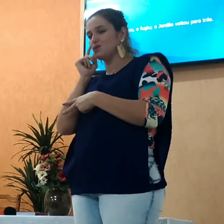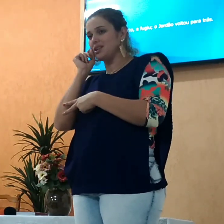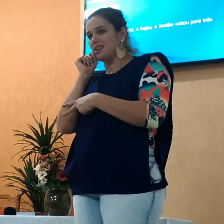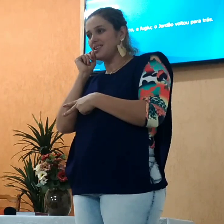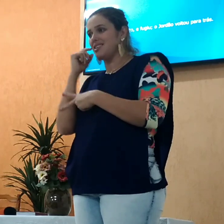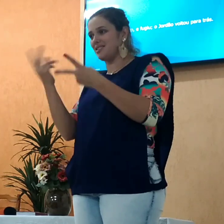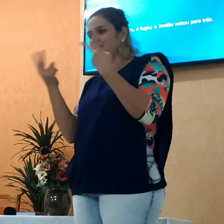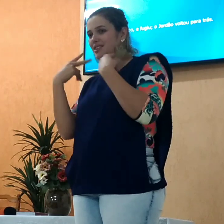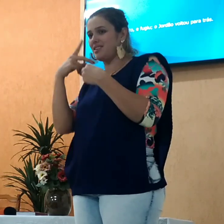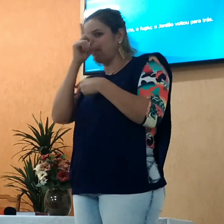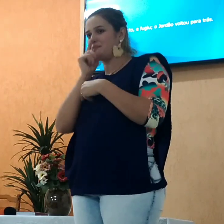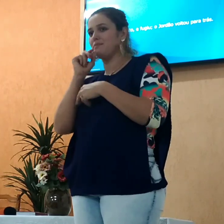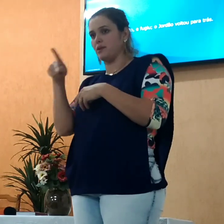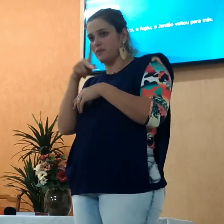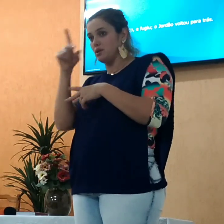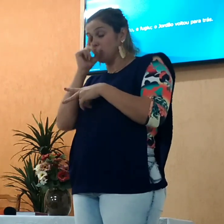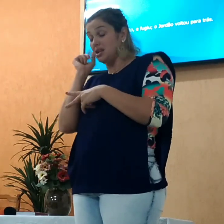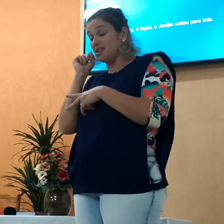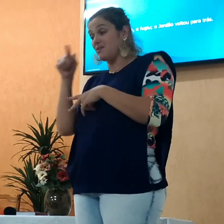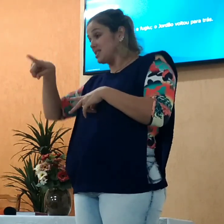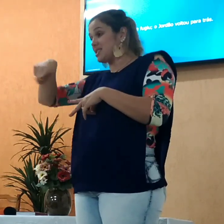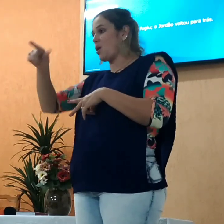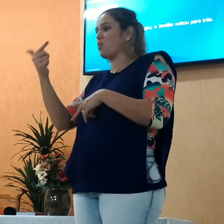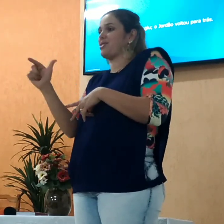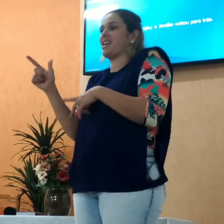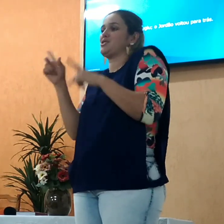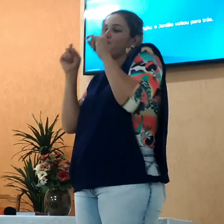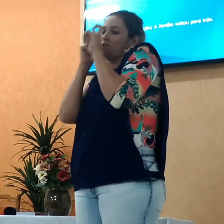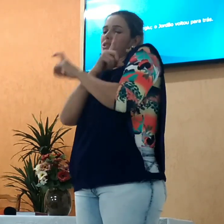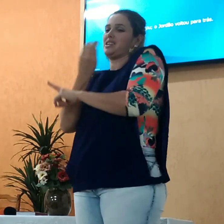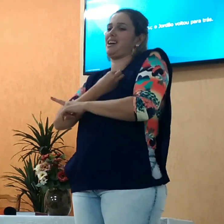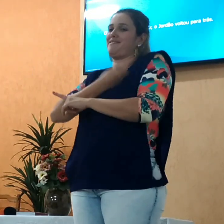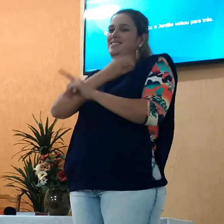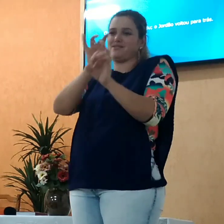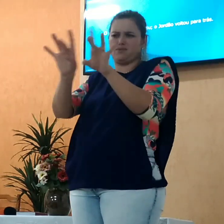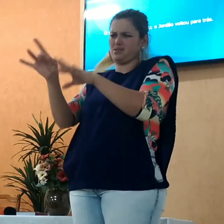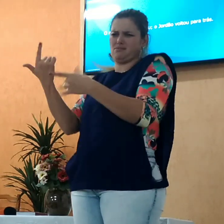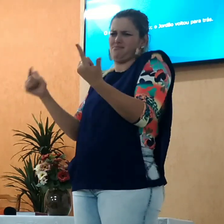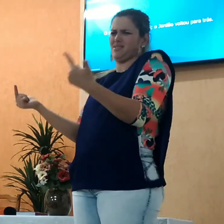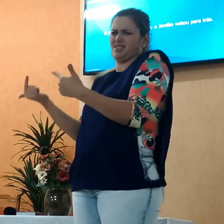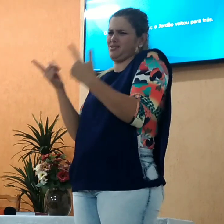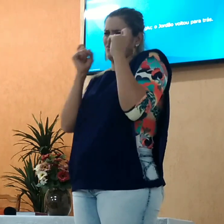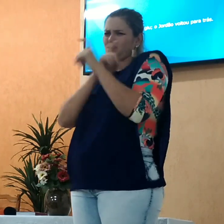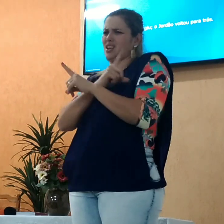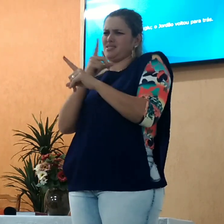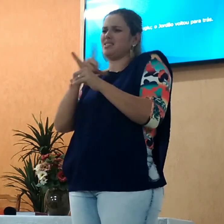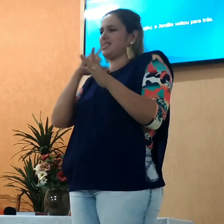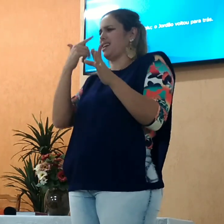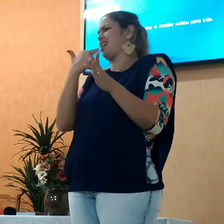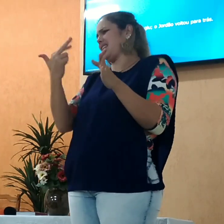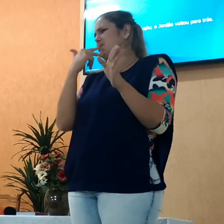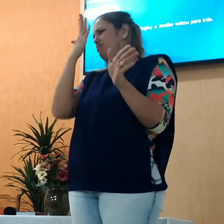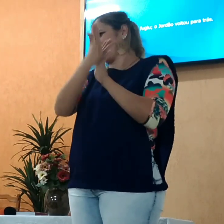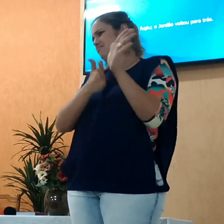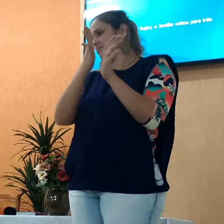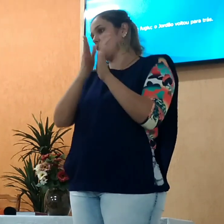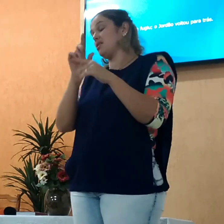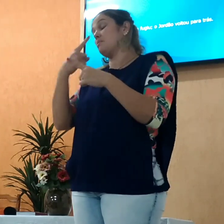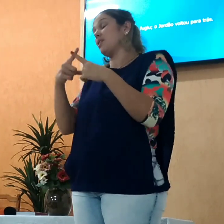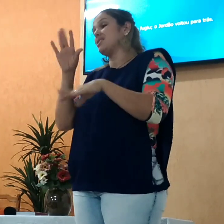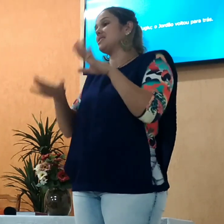na vida de vocês, mas pisem dificuldade com Cristo, e certamente a dificuldade vão ser